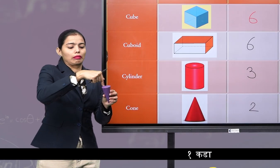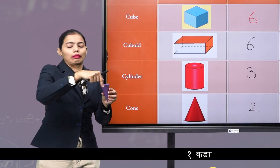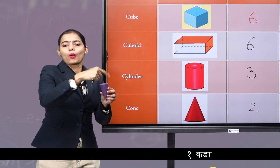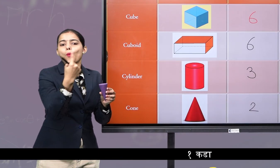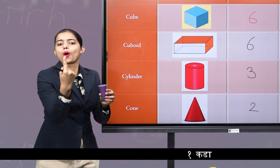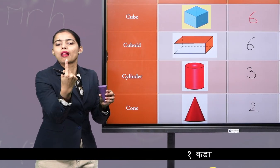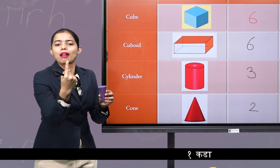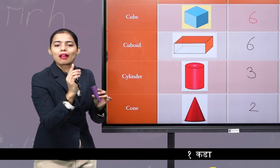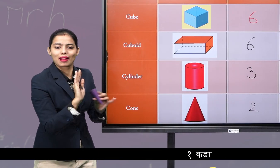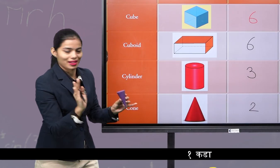1 कडा